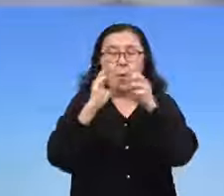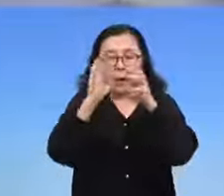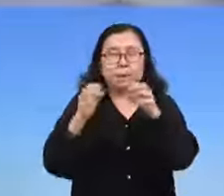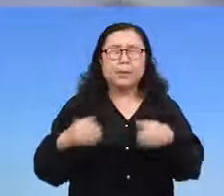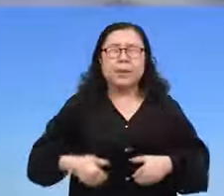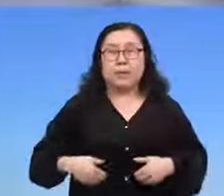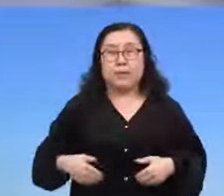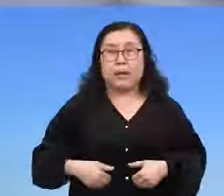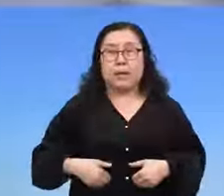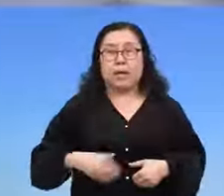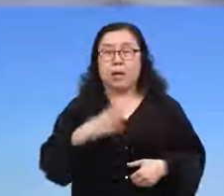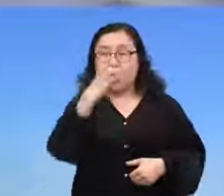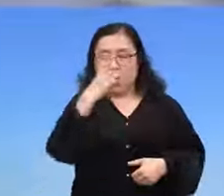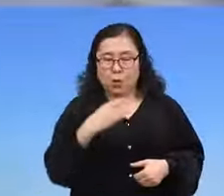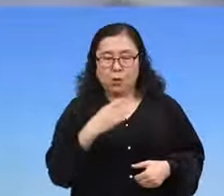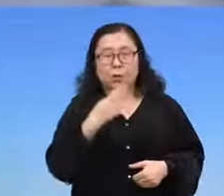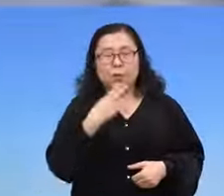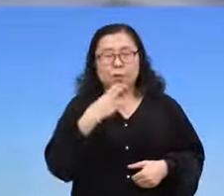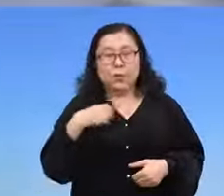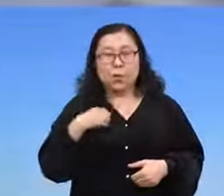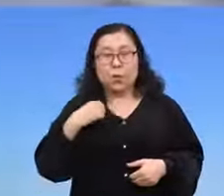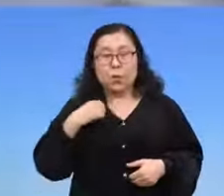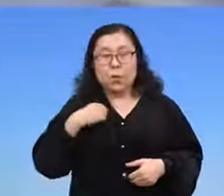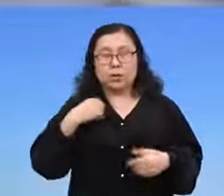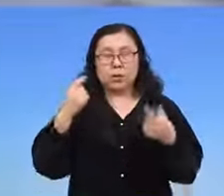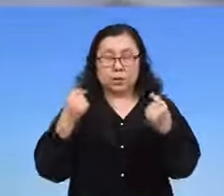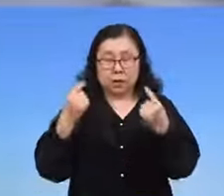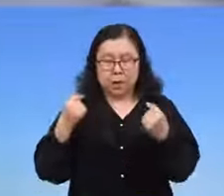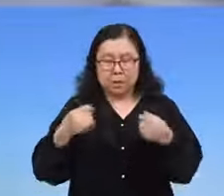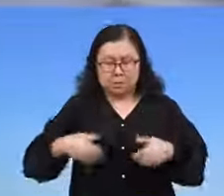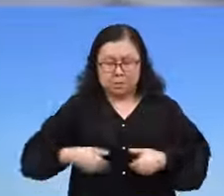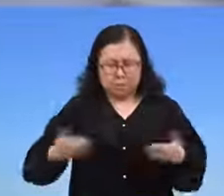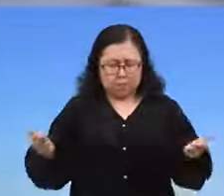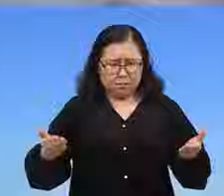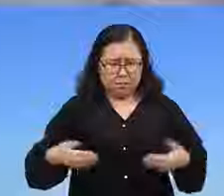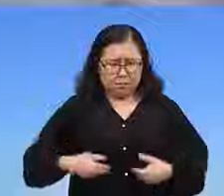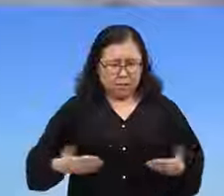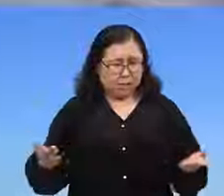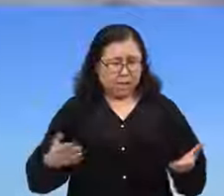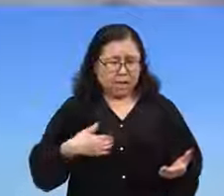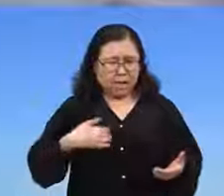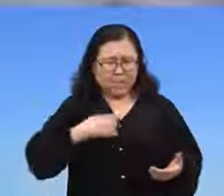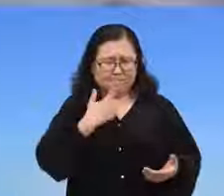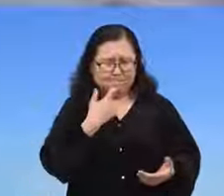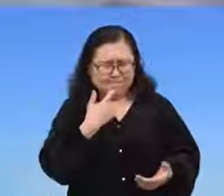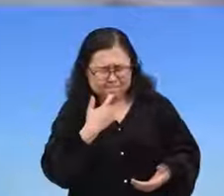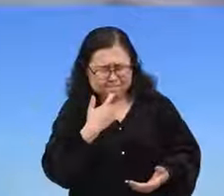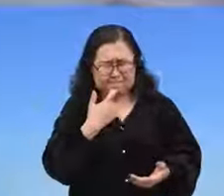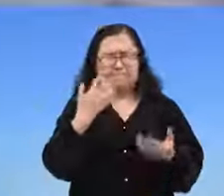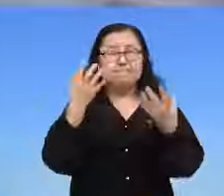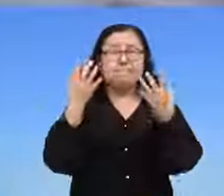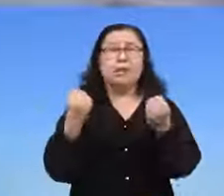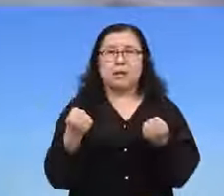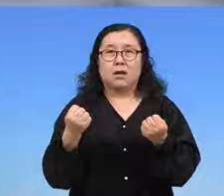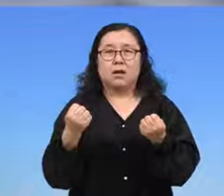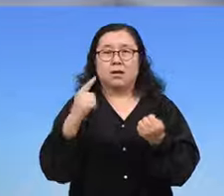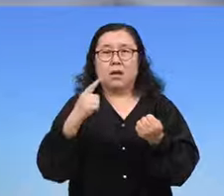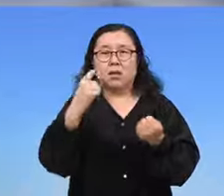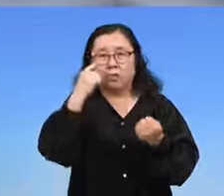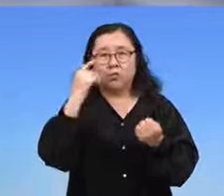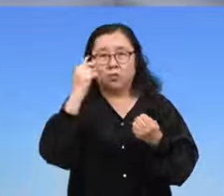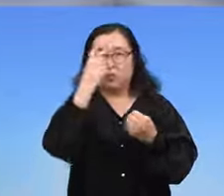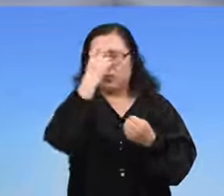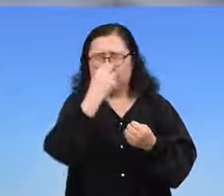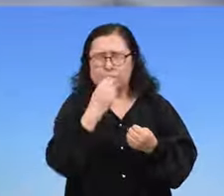돌아보면은 어울리지 않는 옷처럼 하나도 필요 없는 것, 이런 것에 집착하는 것들이 얼마나 많았냐고요. 그게 우리